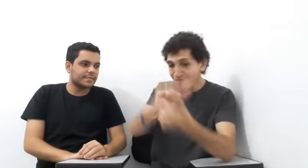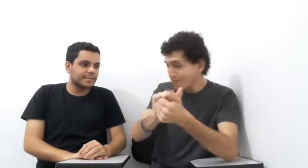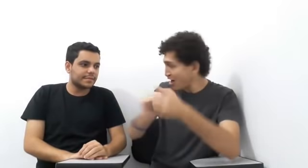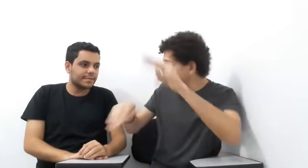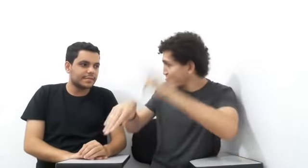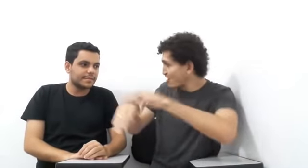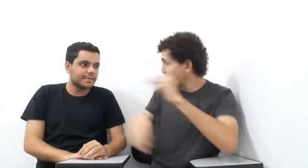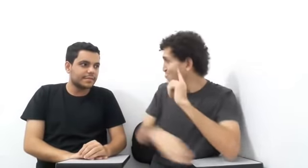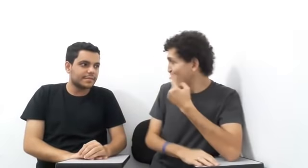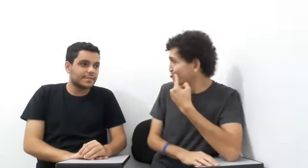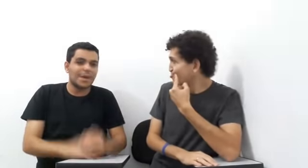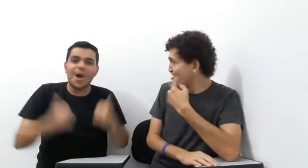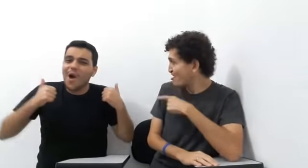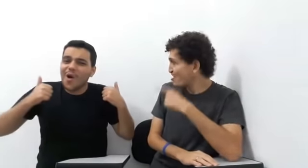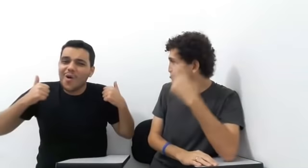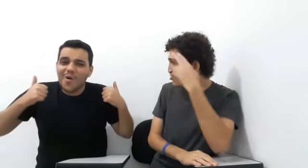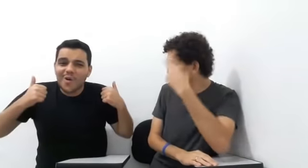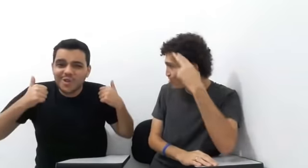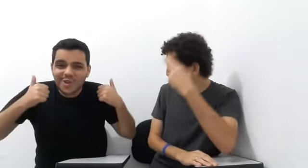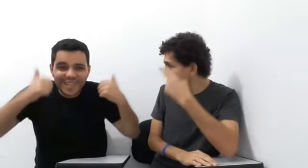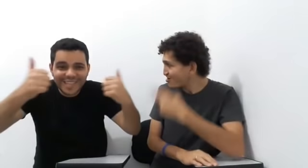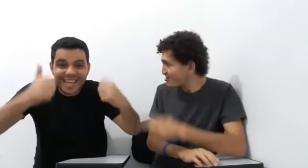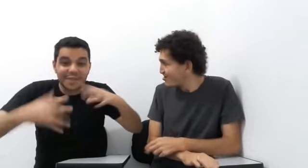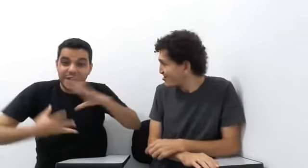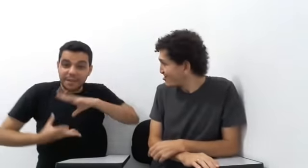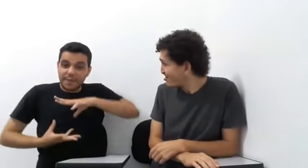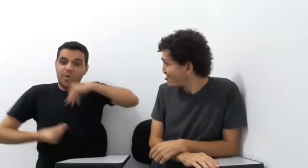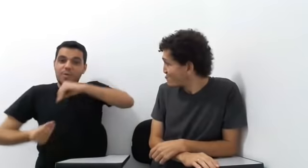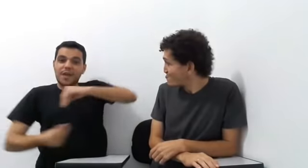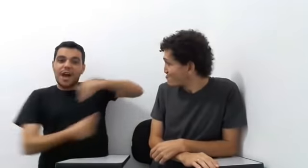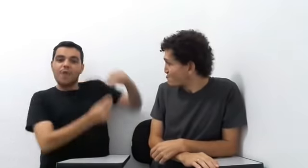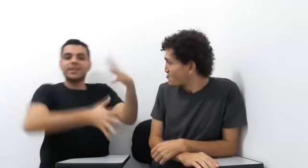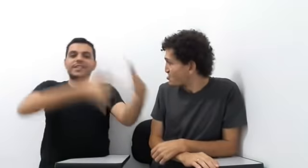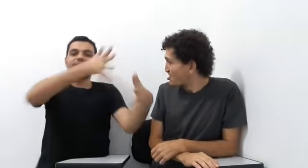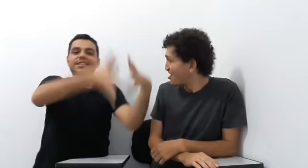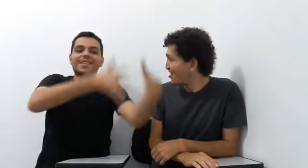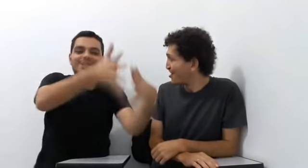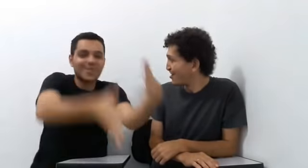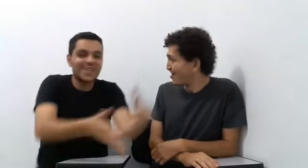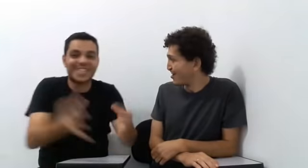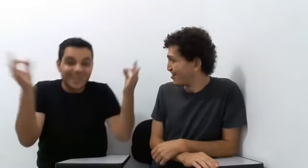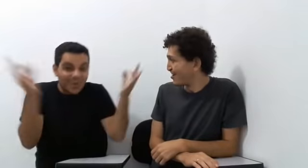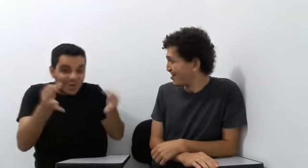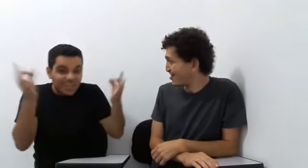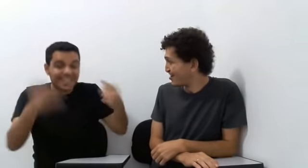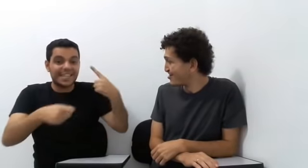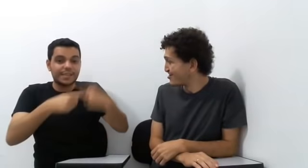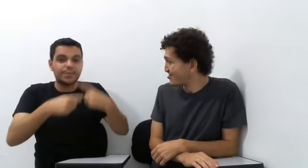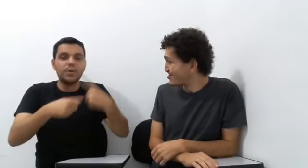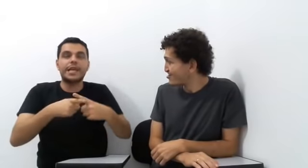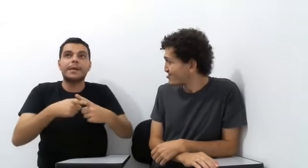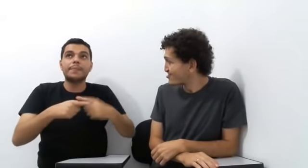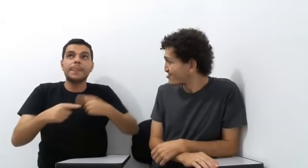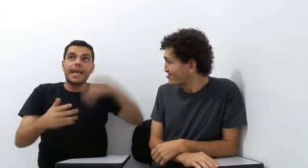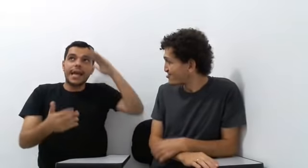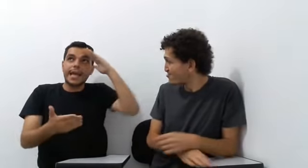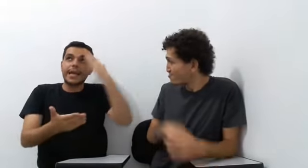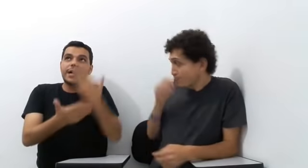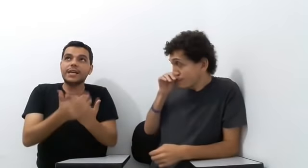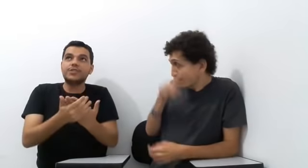adaptar a matemática para a sua, Com todas, ele pegou minha alma aqui e sinalizou aqui, com toda certeza. Por quê? Eu